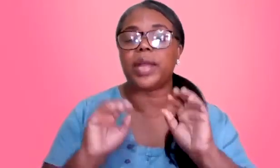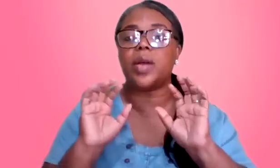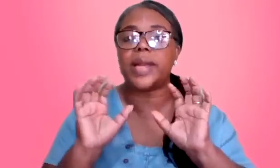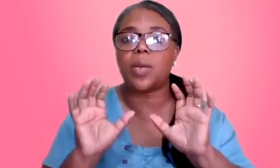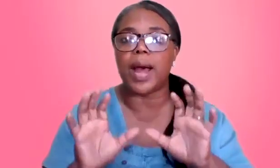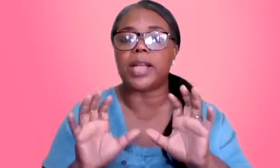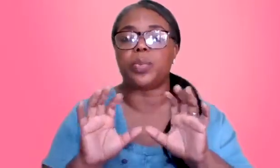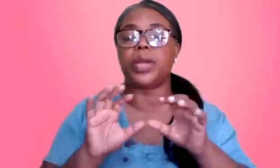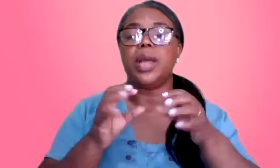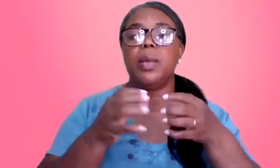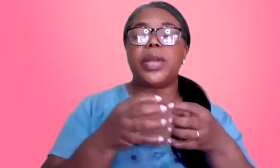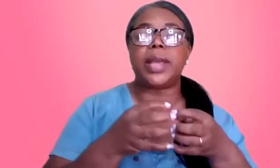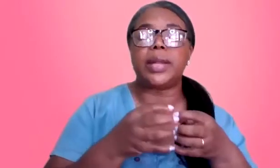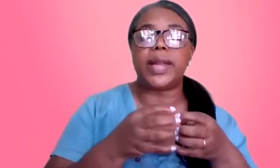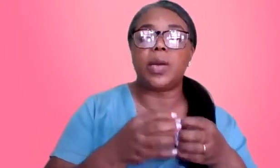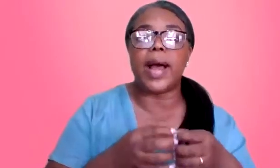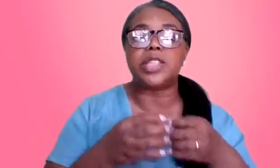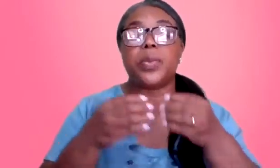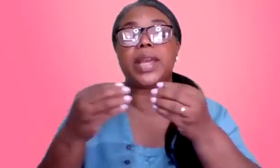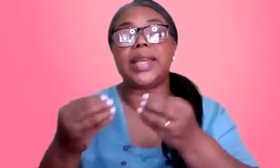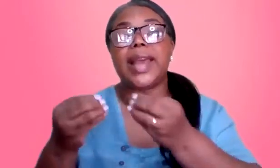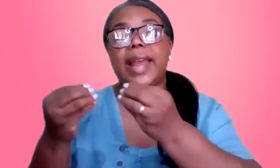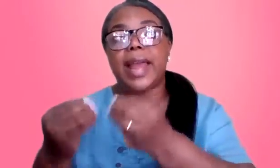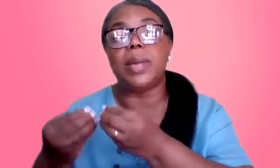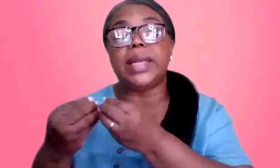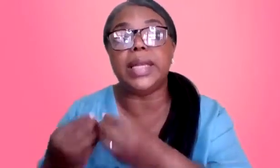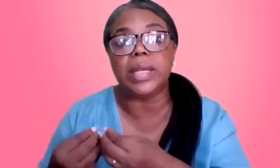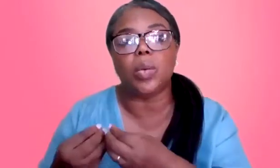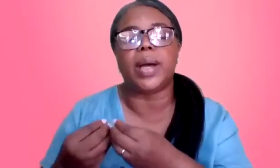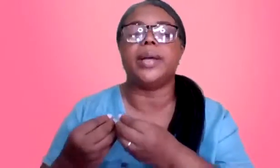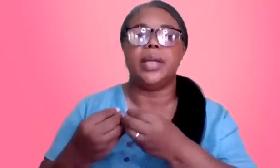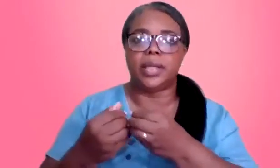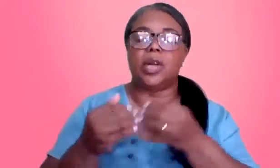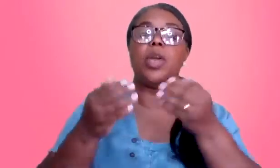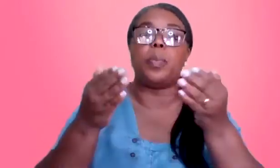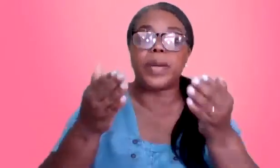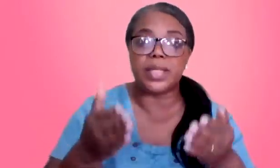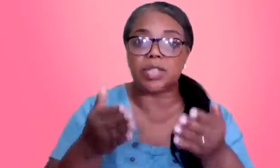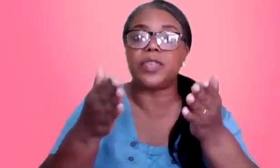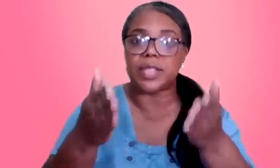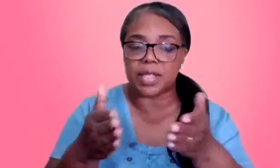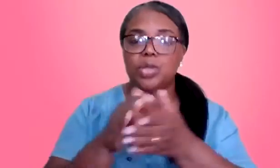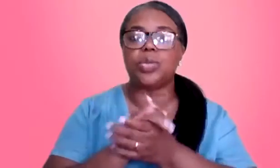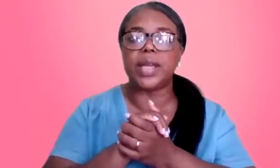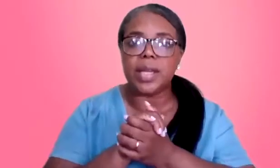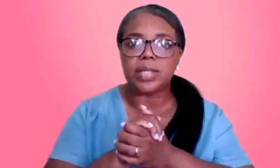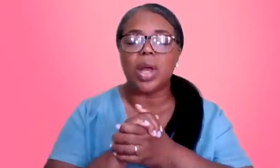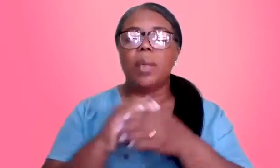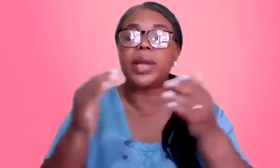não é linguagem? Por que que não é linguagem? Por que que ela é uma língua? Então, eu preciso que vocês estudem isso, porque isso